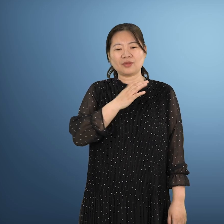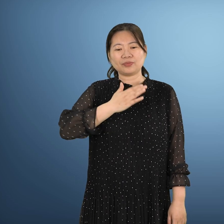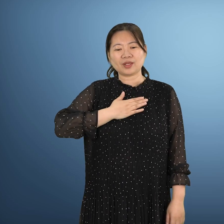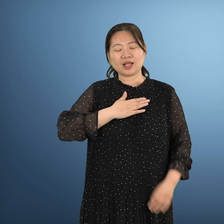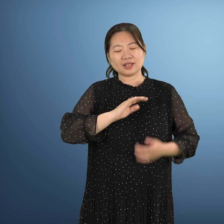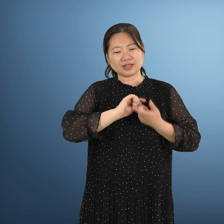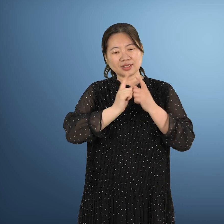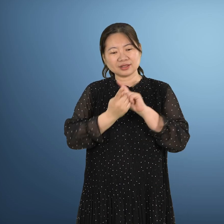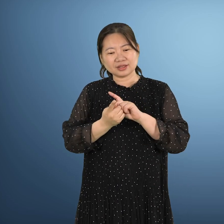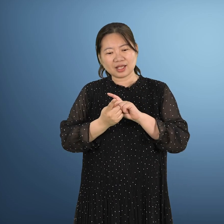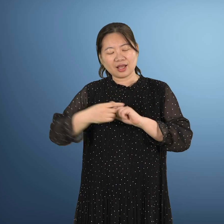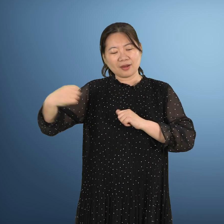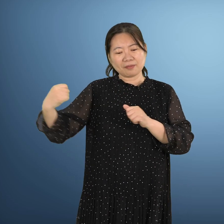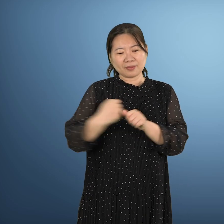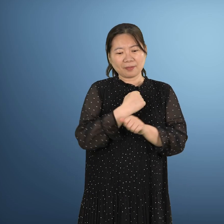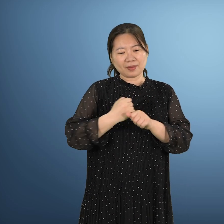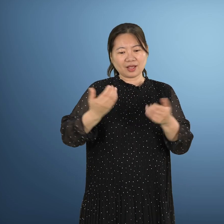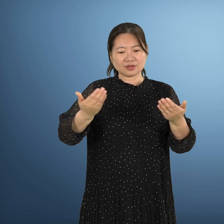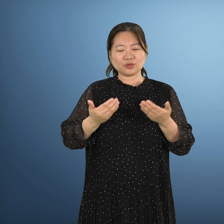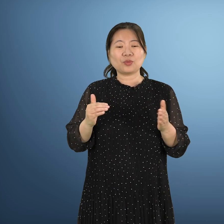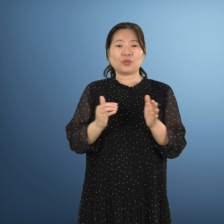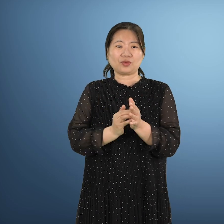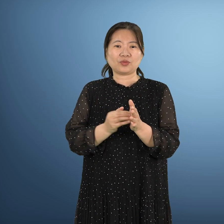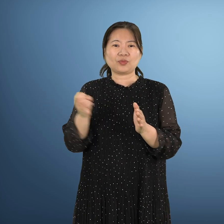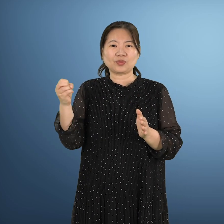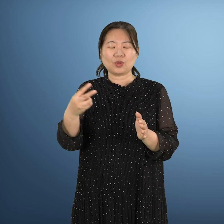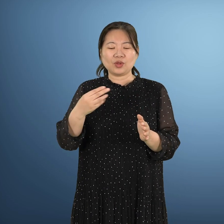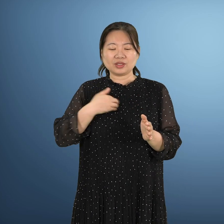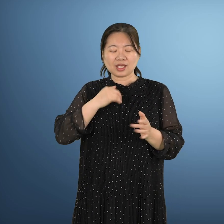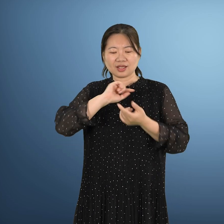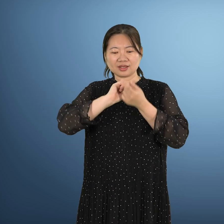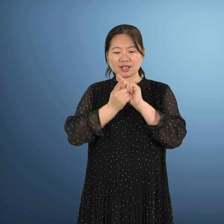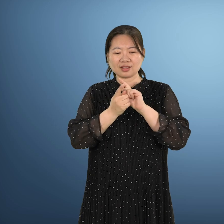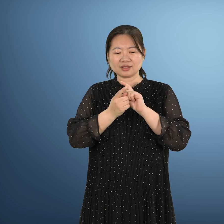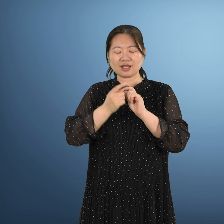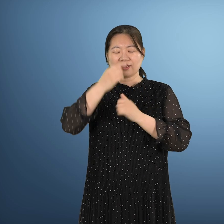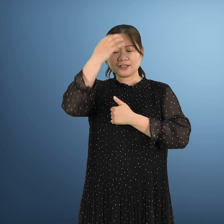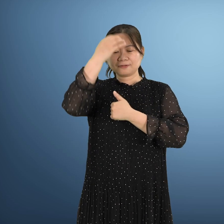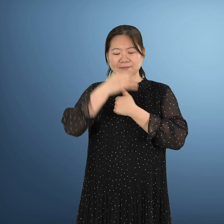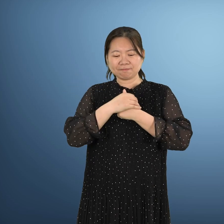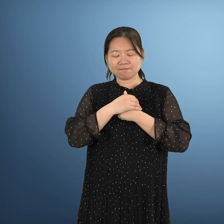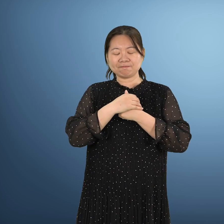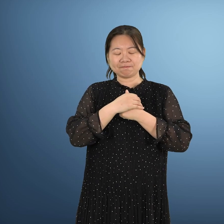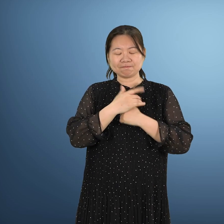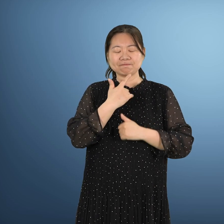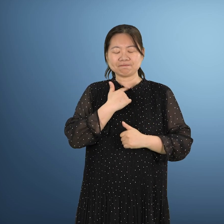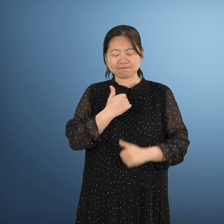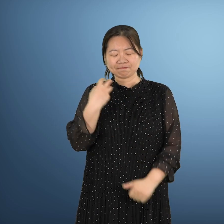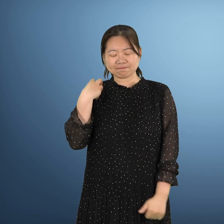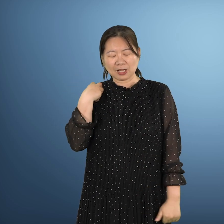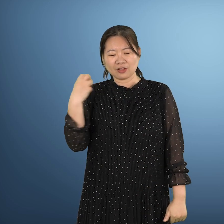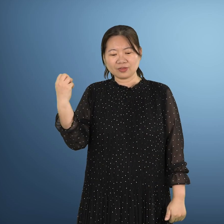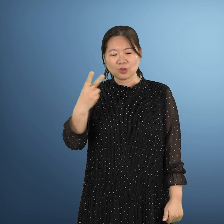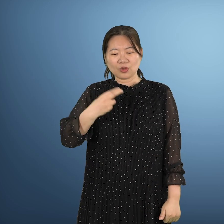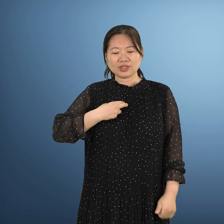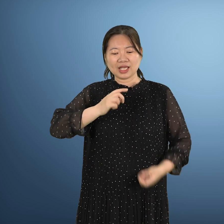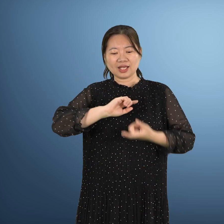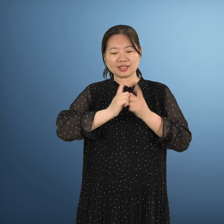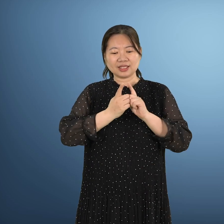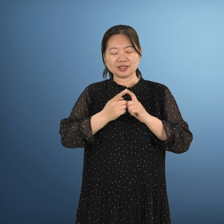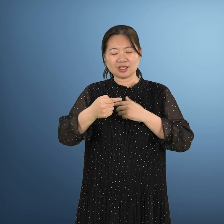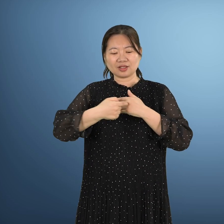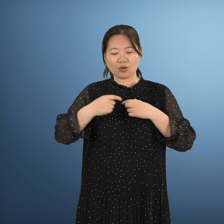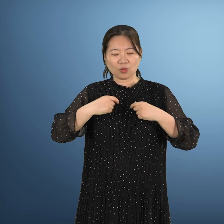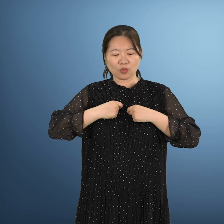나를 대신해서 매맞아 주시고, 나를 대신해서 누명 씌워 주시고, 나를 대신해서